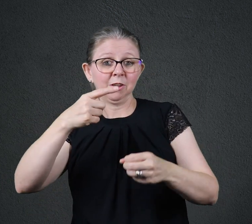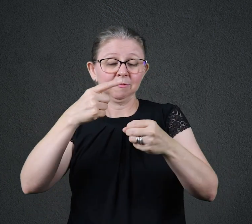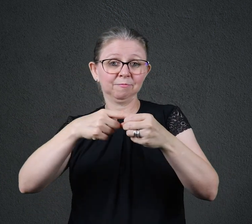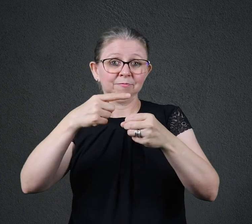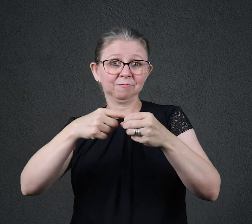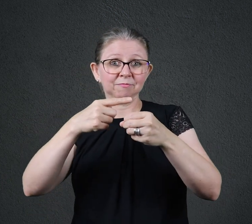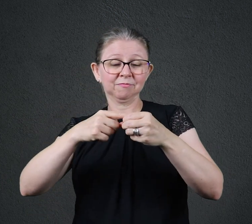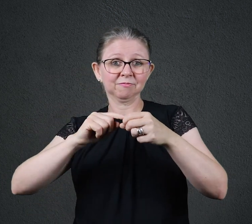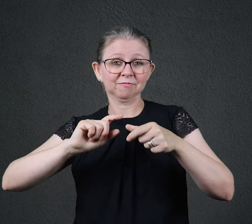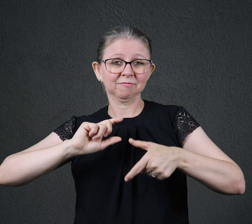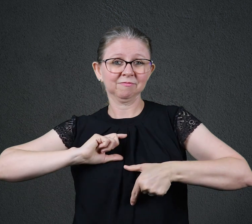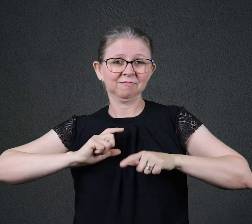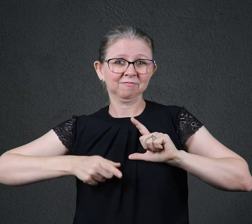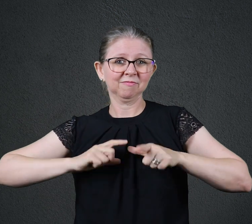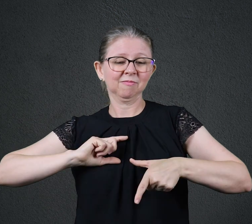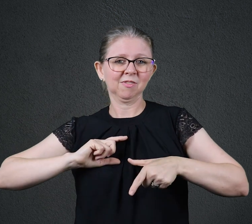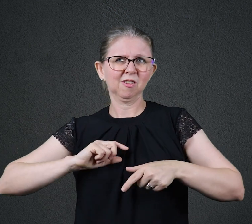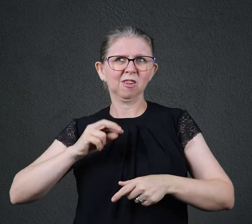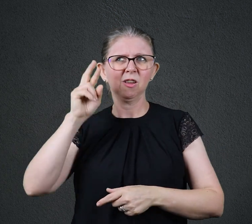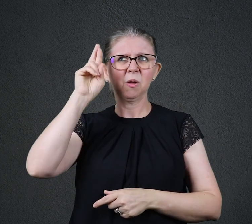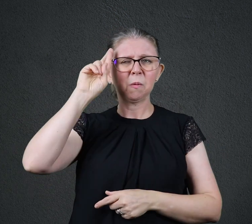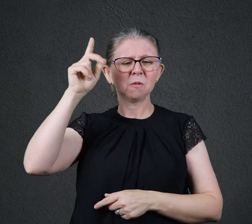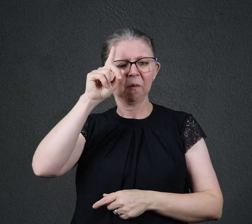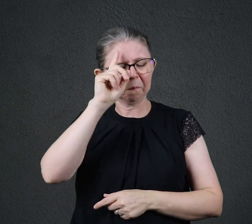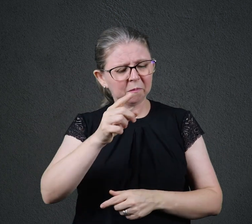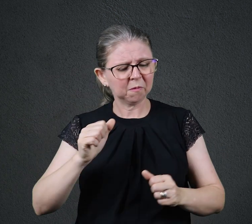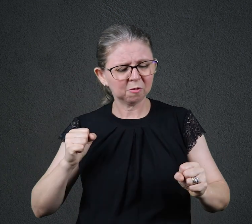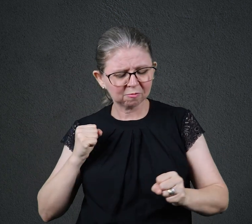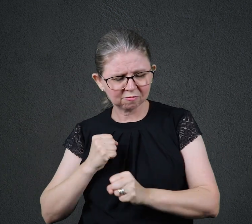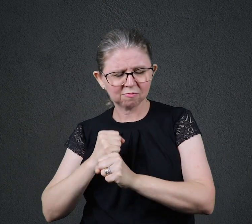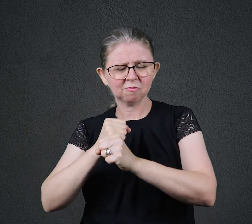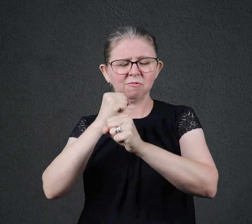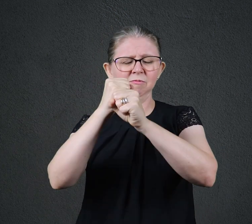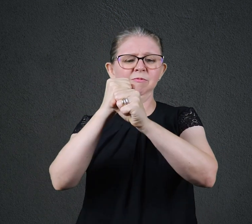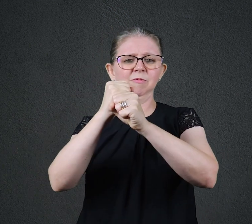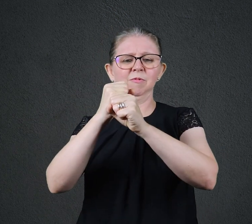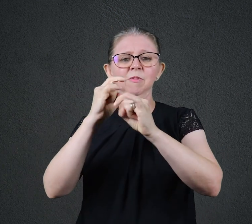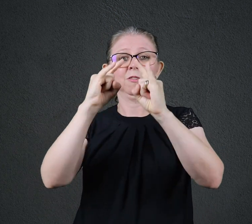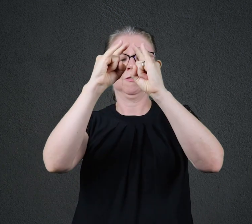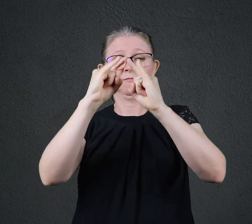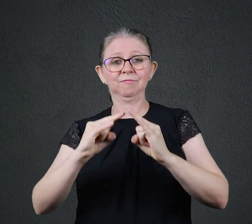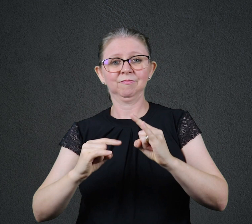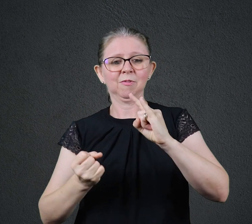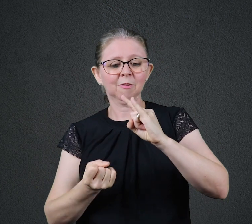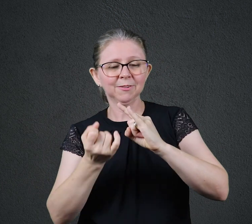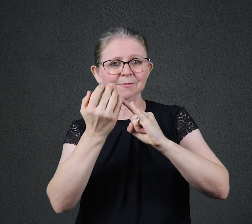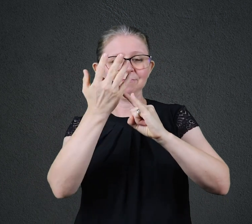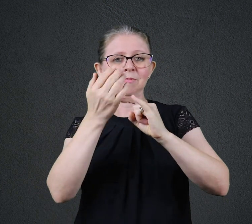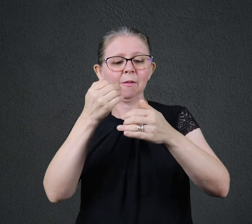grande tenda, para guardar a Arca da Aliança e servir como centro da adoração a Deus. O povo foi conclamado a